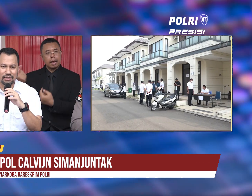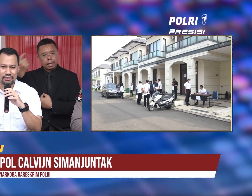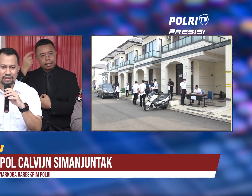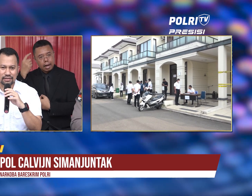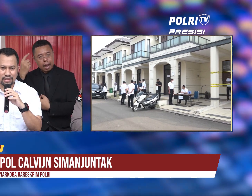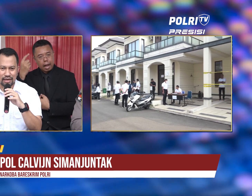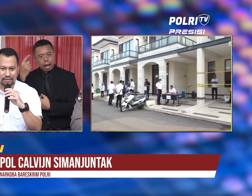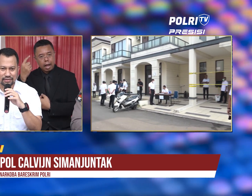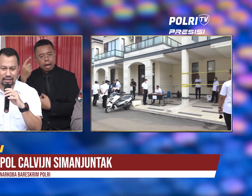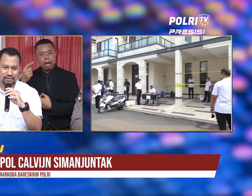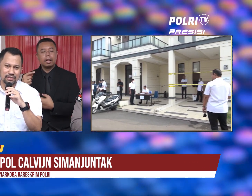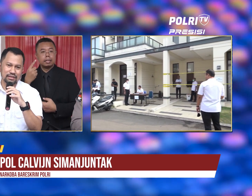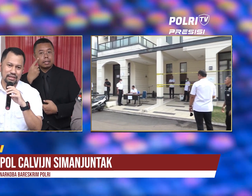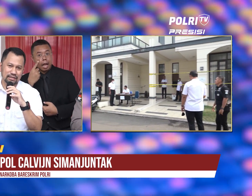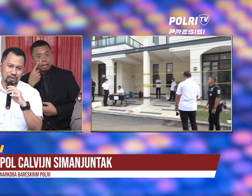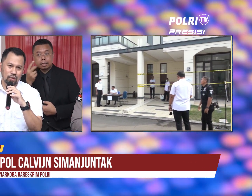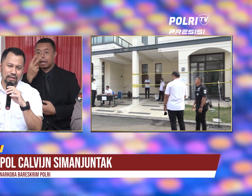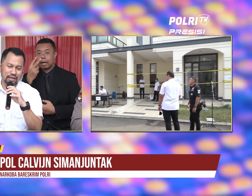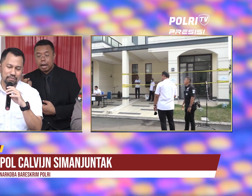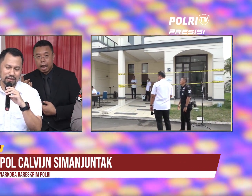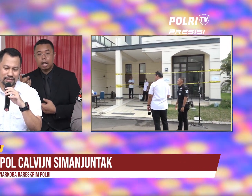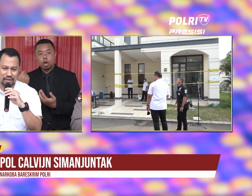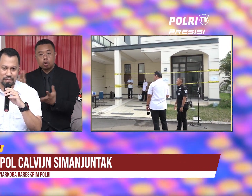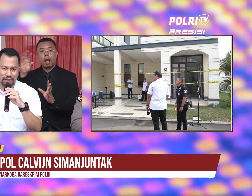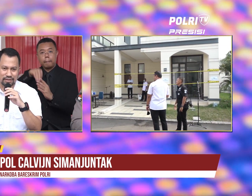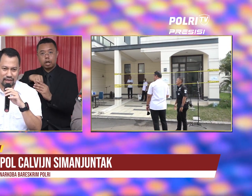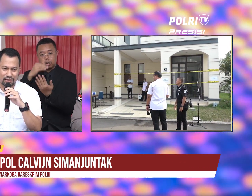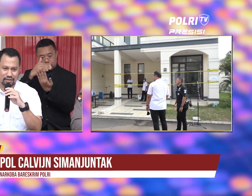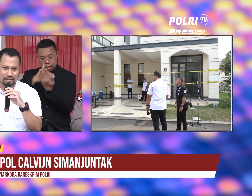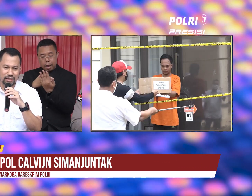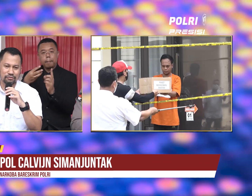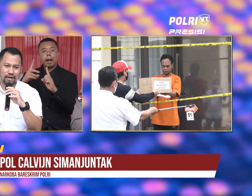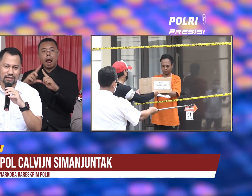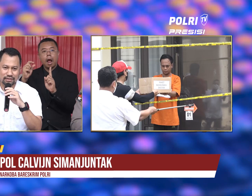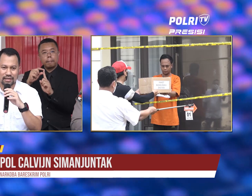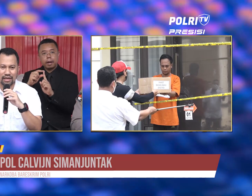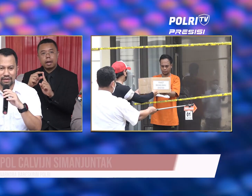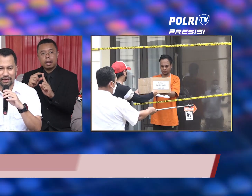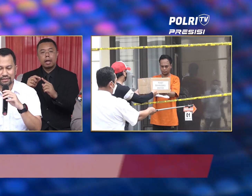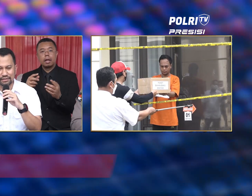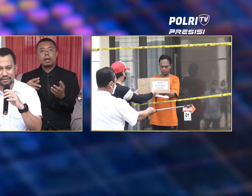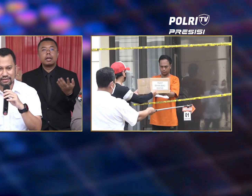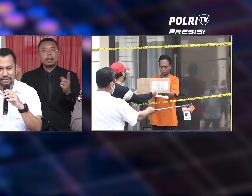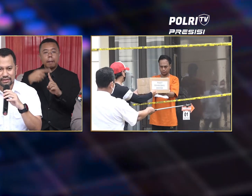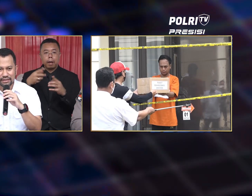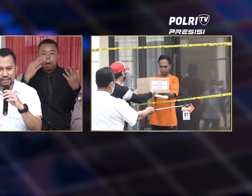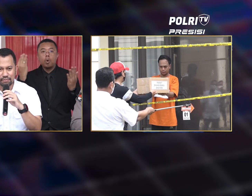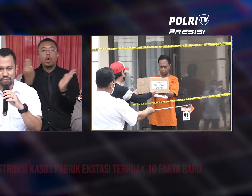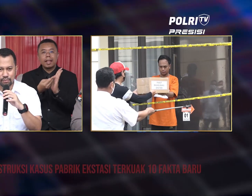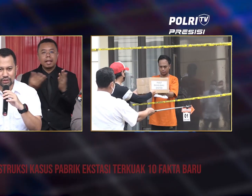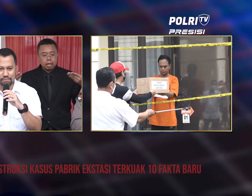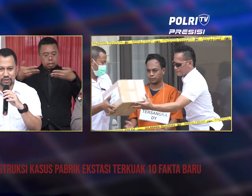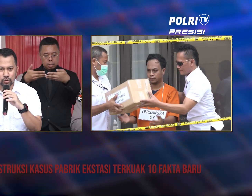tersangka, keterangan saksi yang dituangkan dalam berita acara pemeriksaan dengan fakta di lapangan. Ini